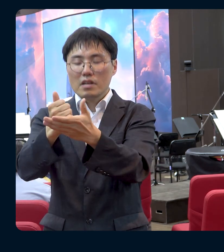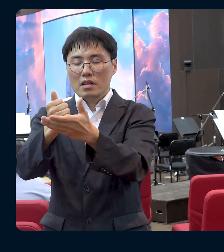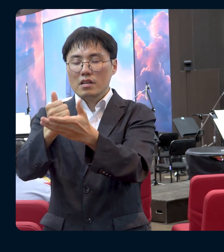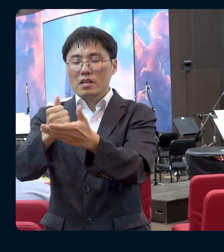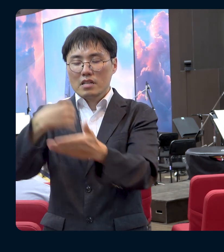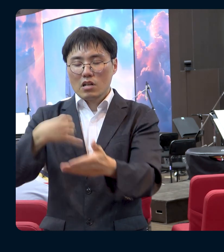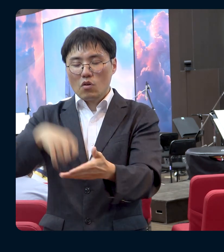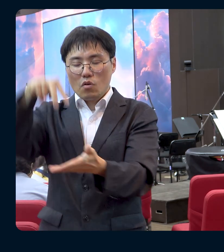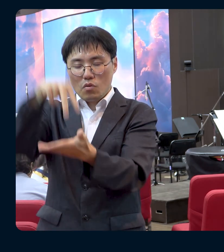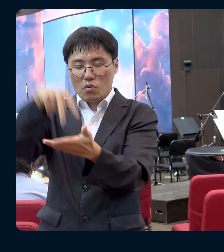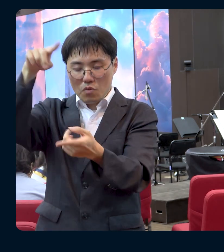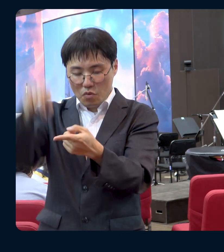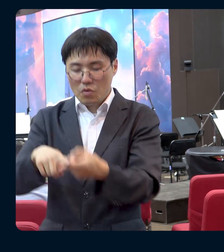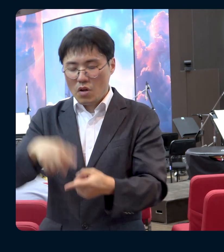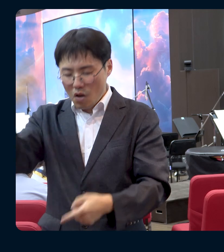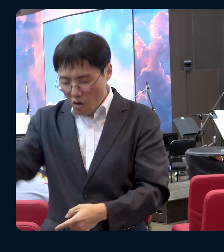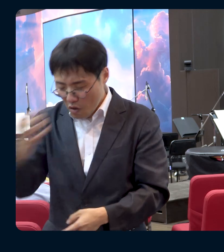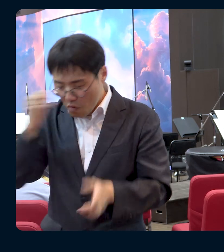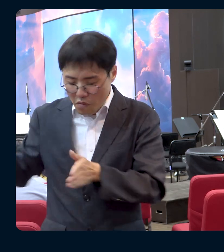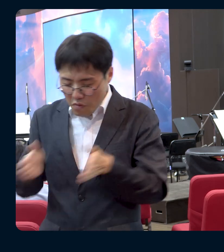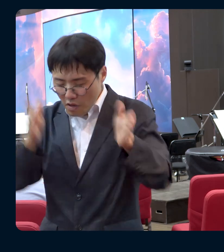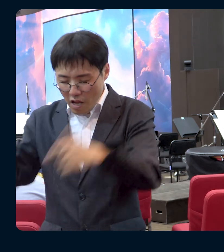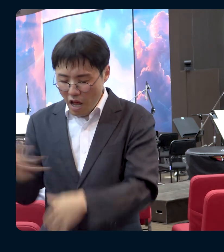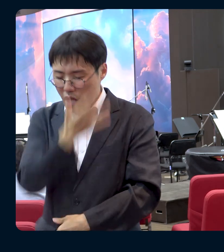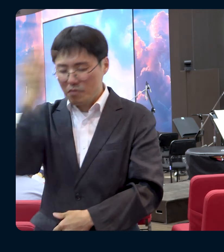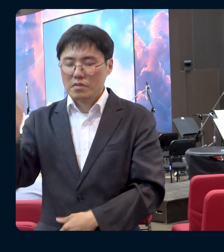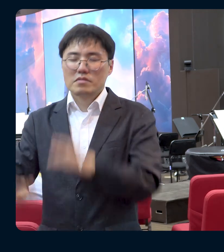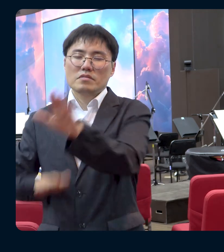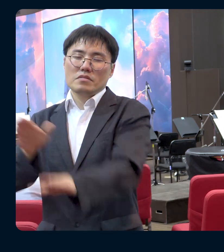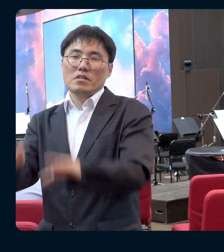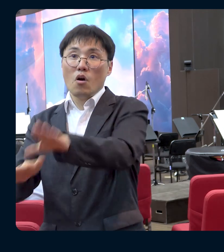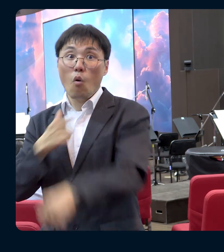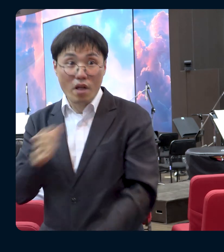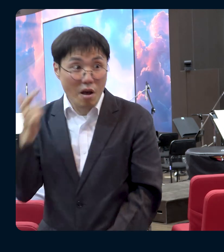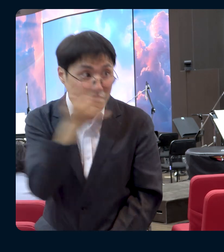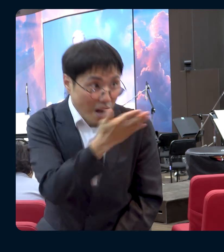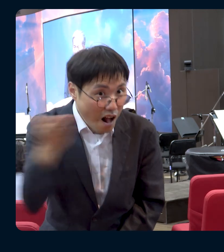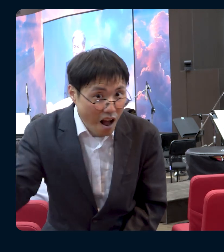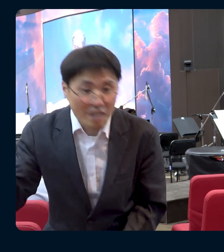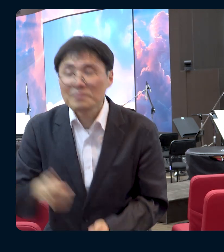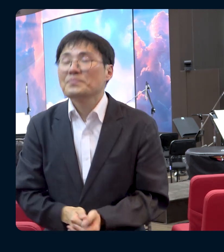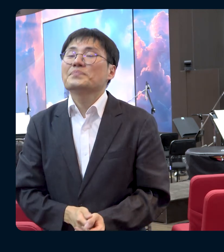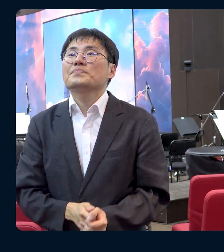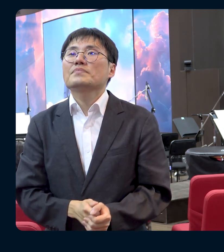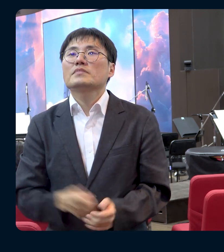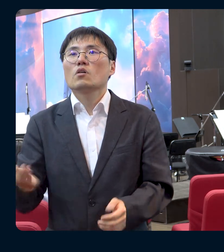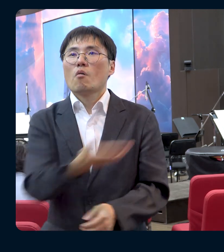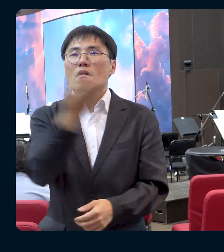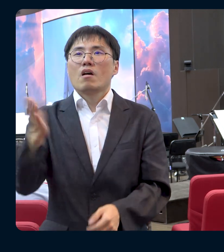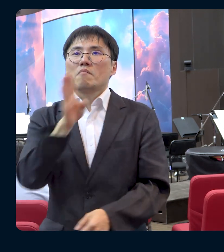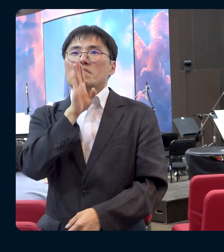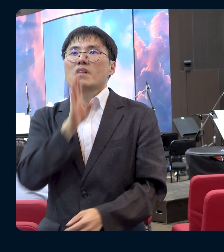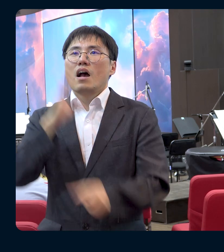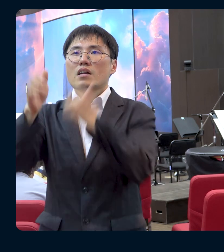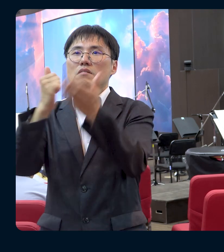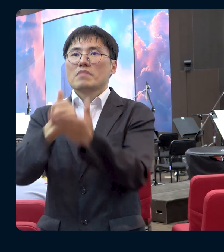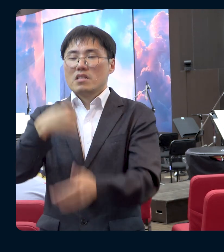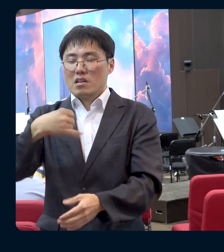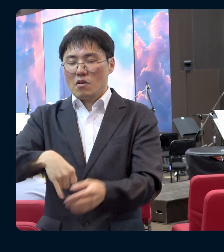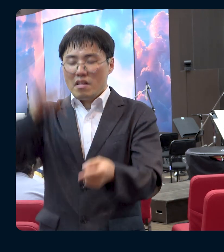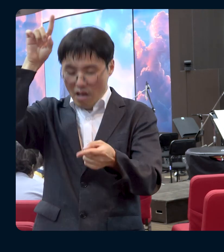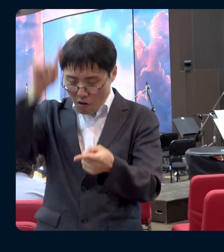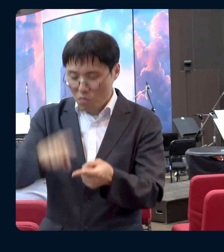땅에서 하나님의 자녀로서 거룩의 길을 아름답게 걷고 싶으십니까?